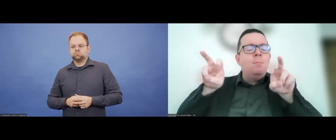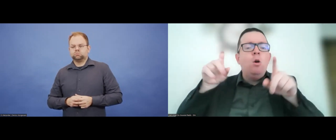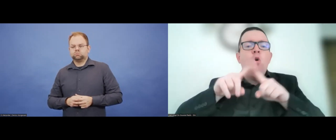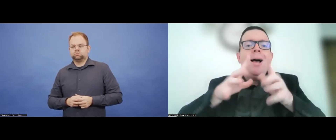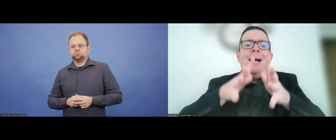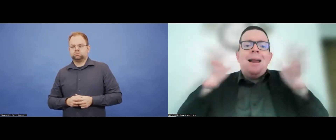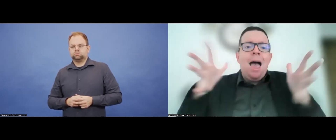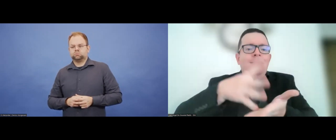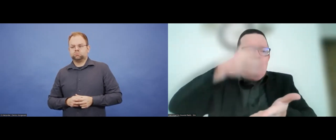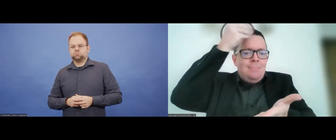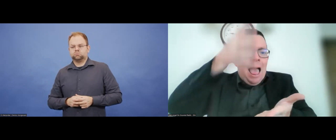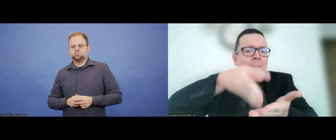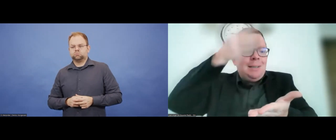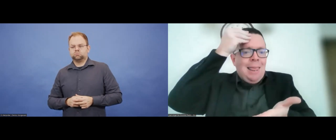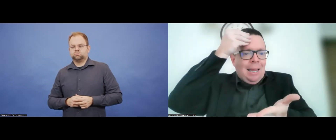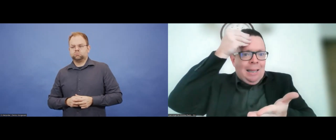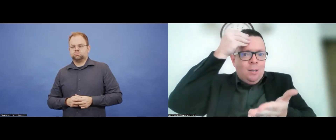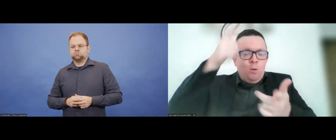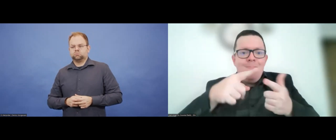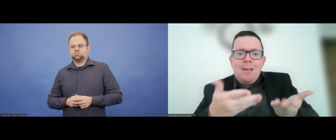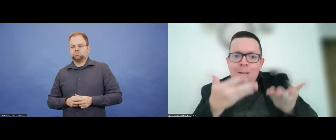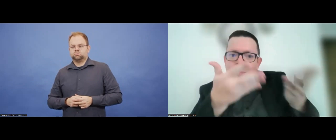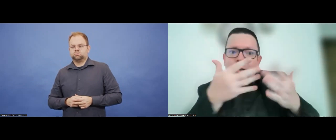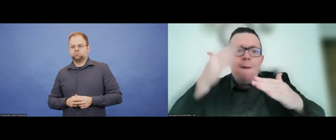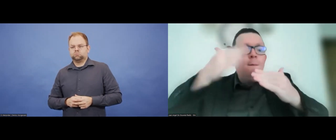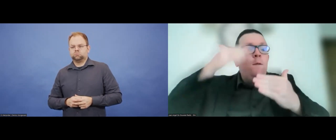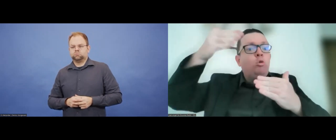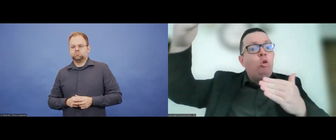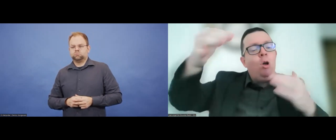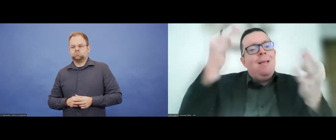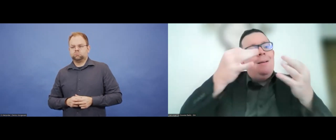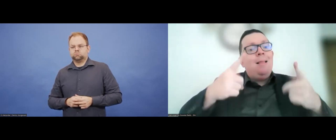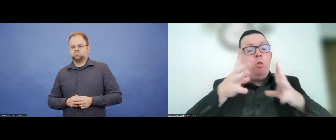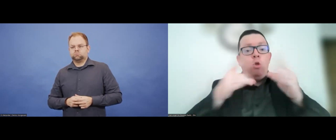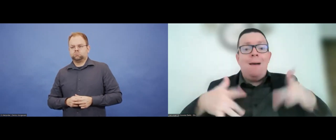como persona sorda fue algo dificultoso debido a que